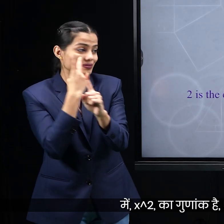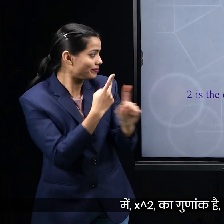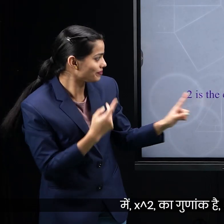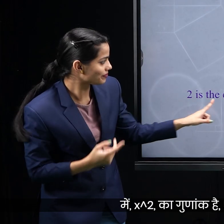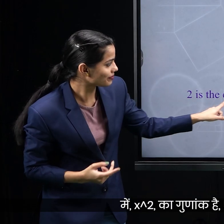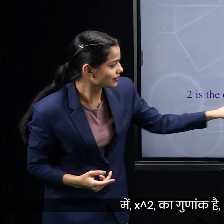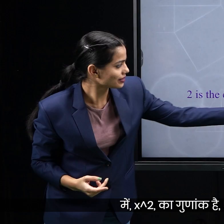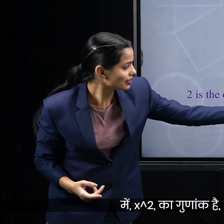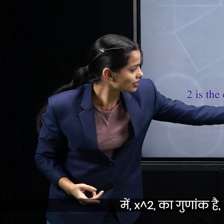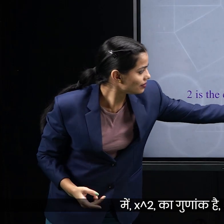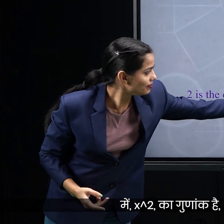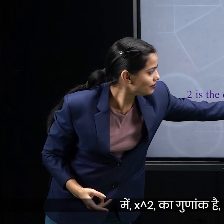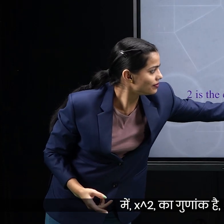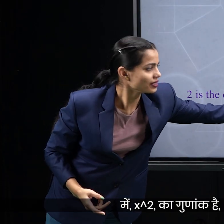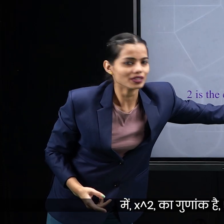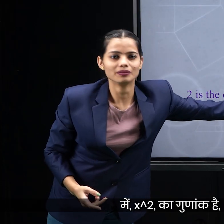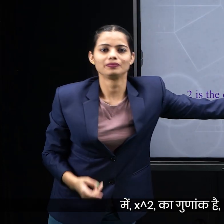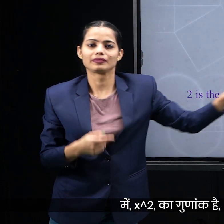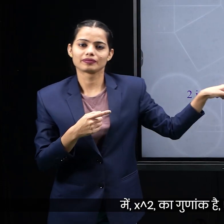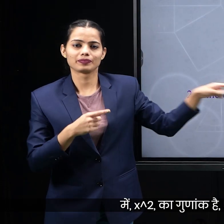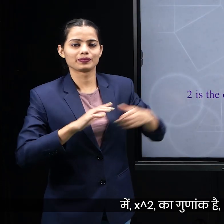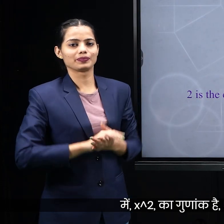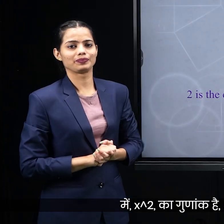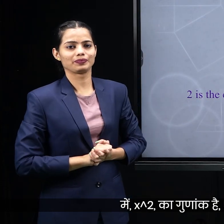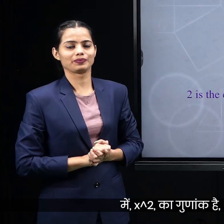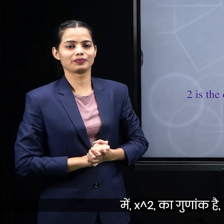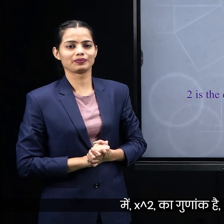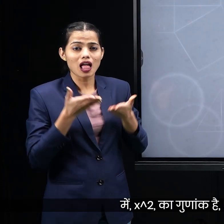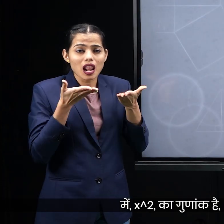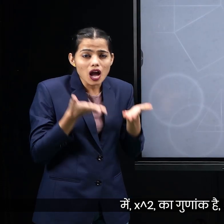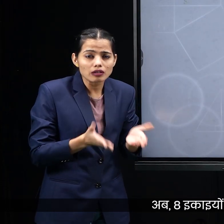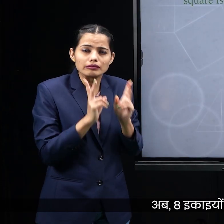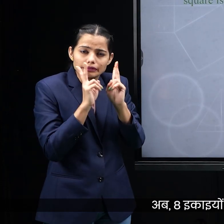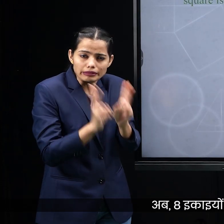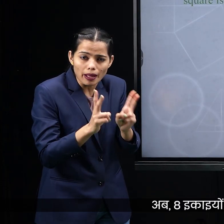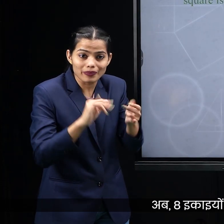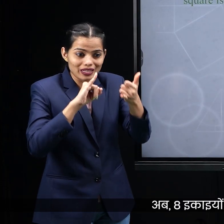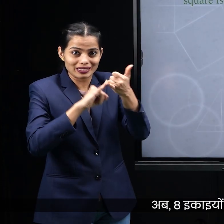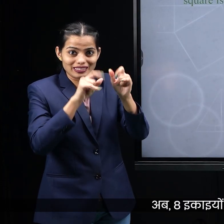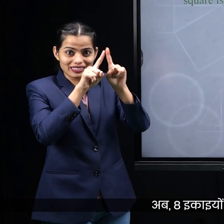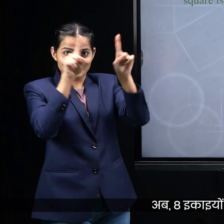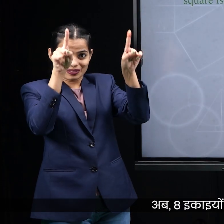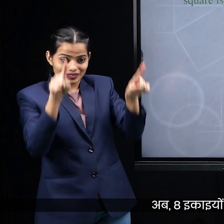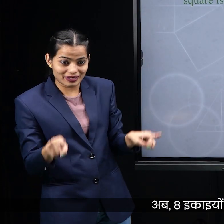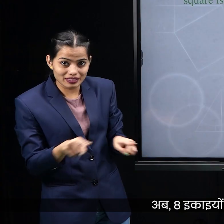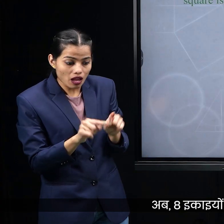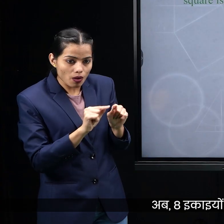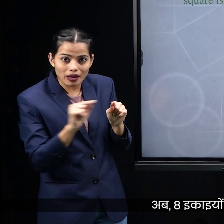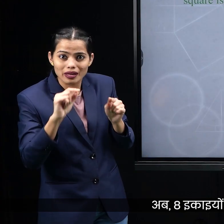का गुणांक है और -1 x0 का गुणांक है। अब 8 इकाइयों की लंबाई के